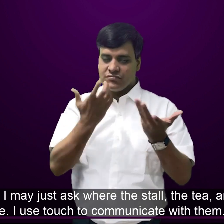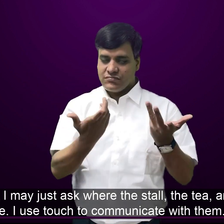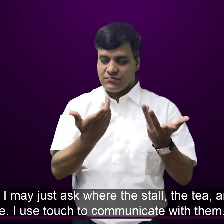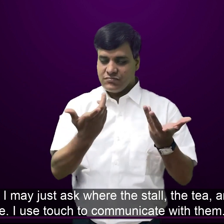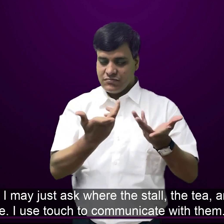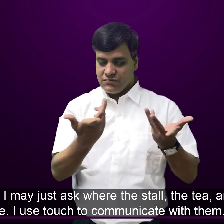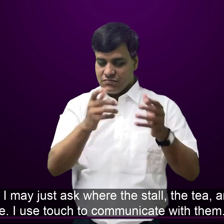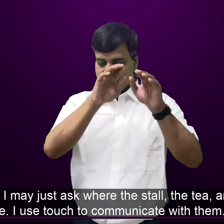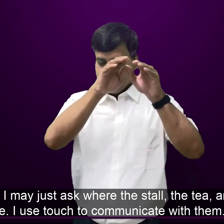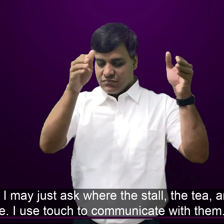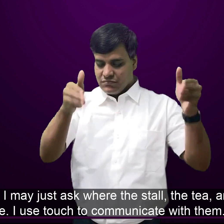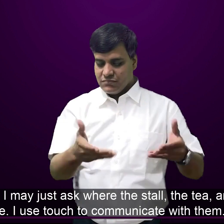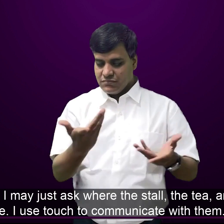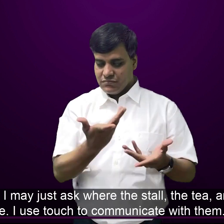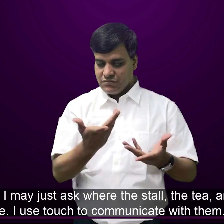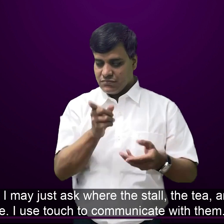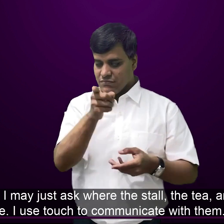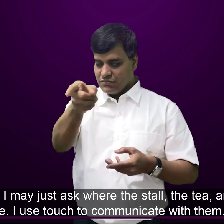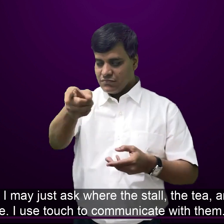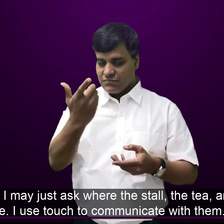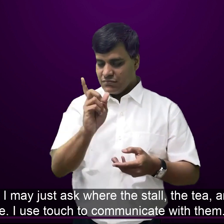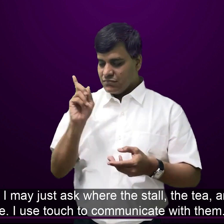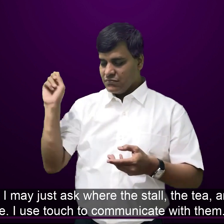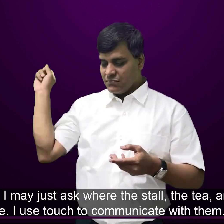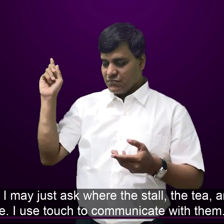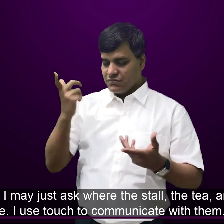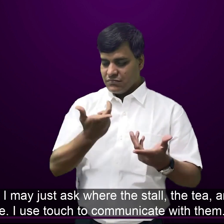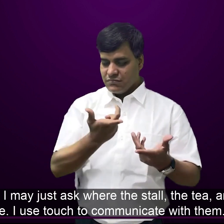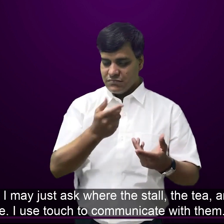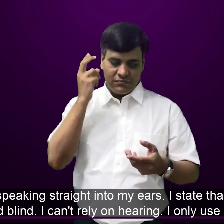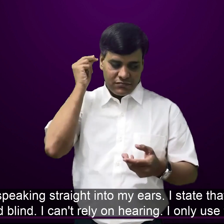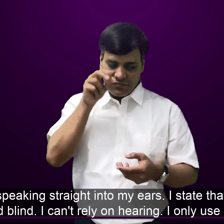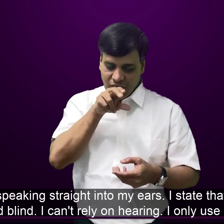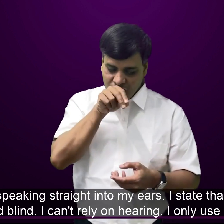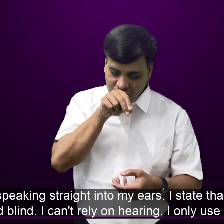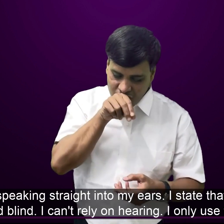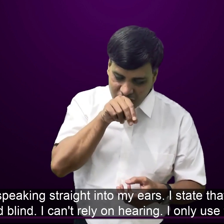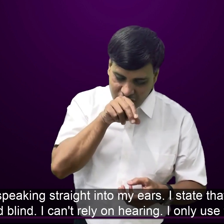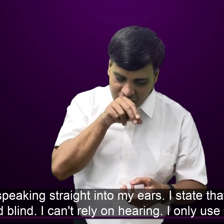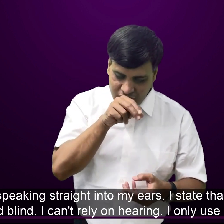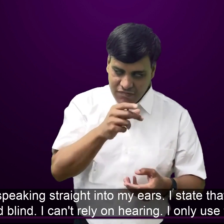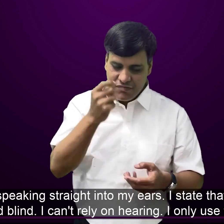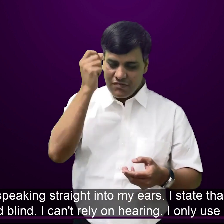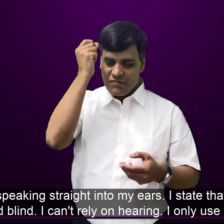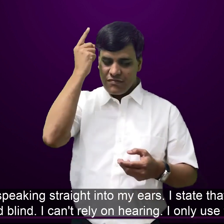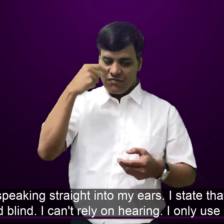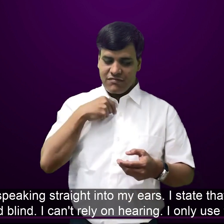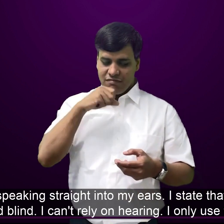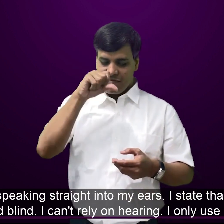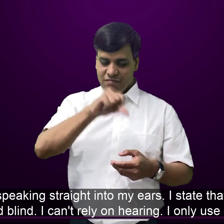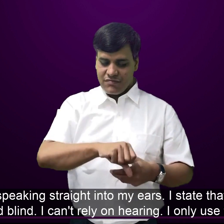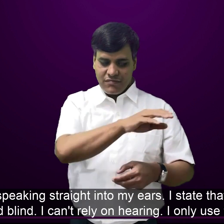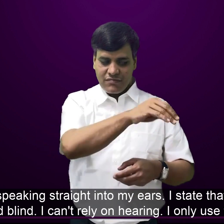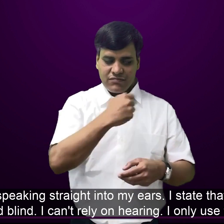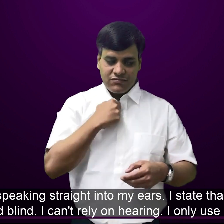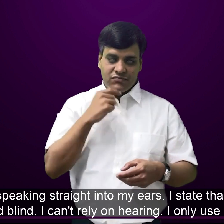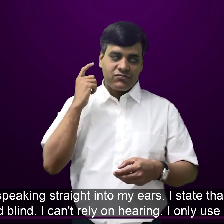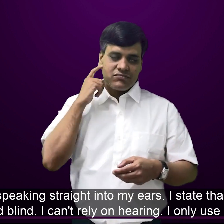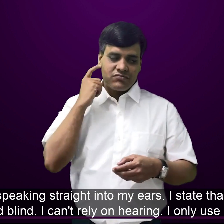उनको स्पर्श करके ही जान पाते हैं कि वह हमें किस तरफ दिशा बता रहे हैं। कुछ लोग हमारे कानों में